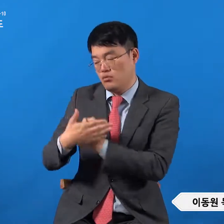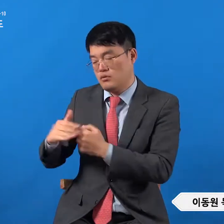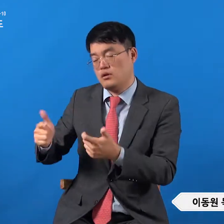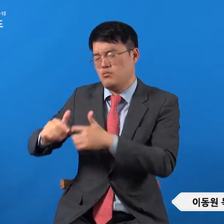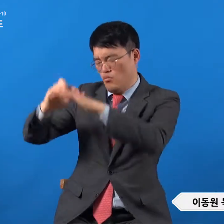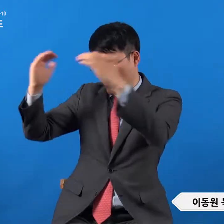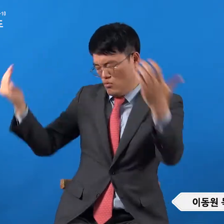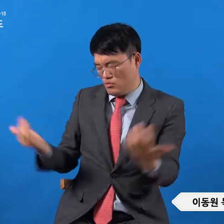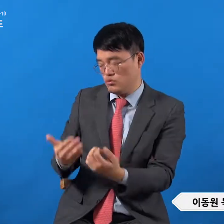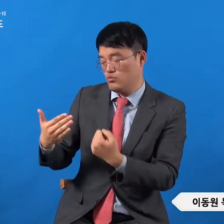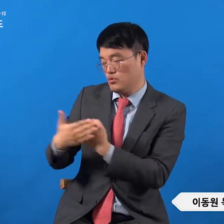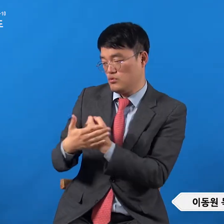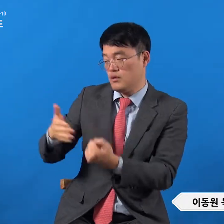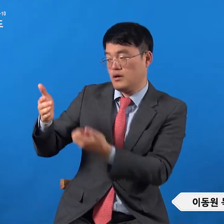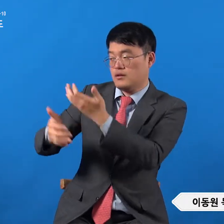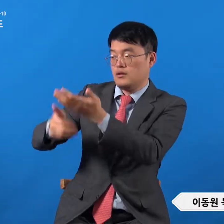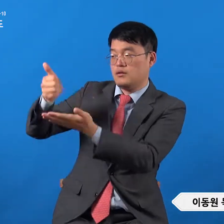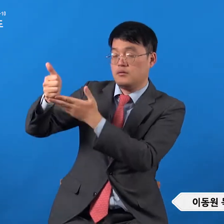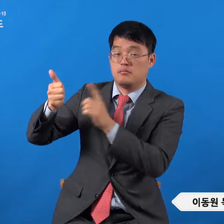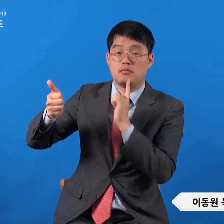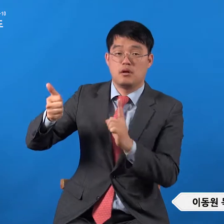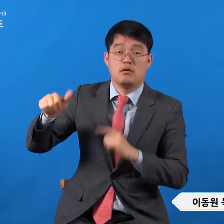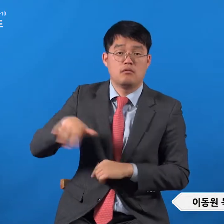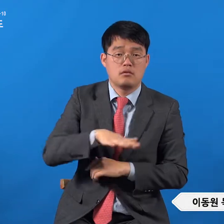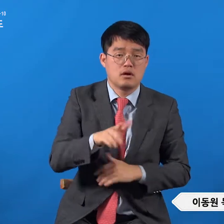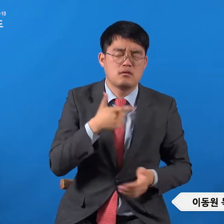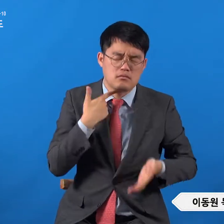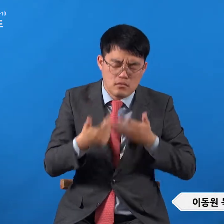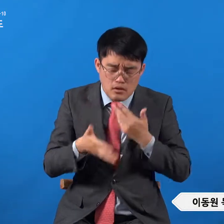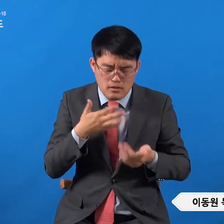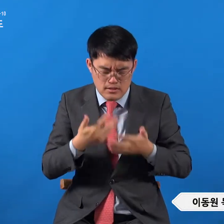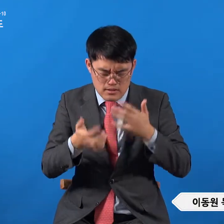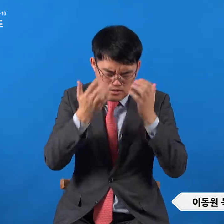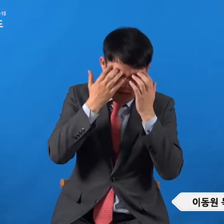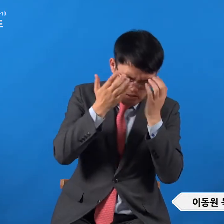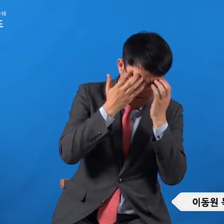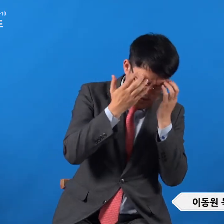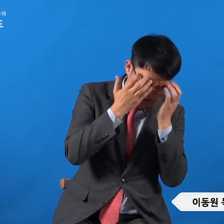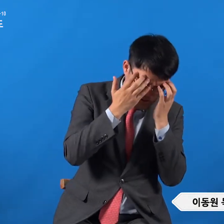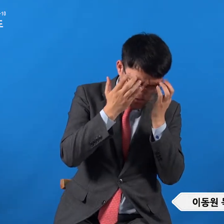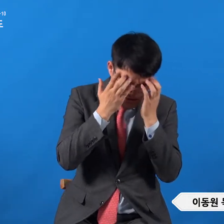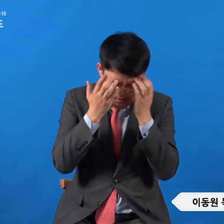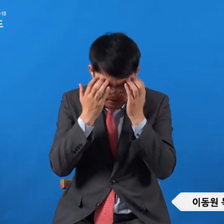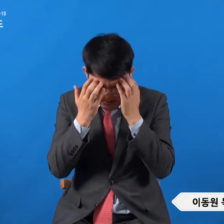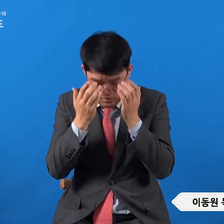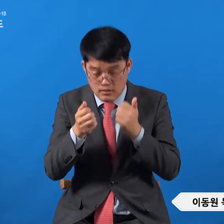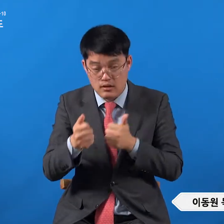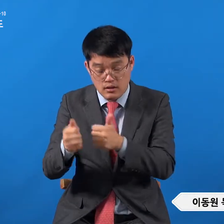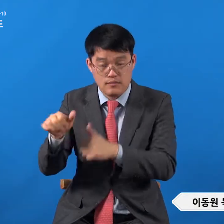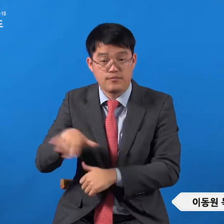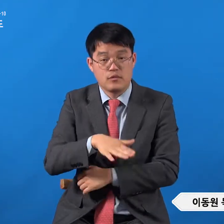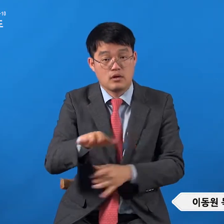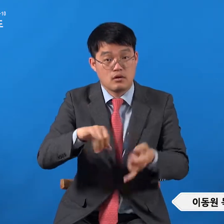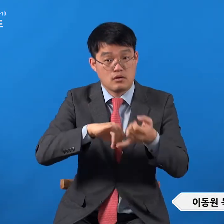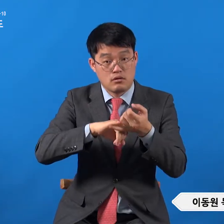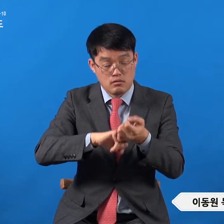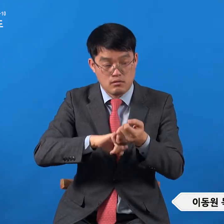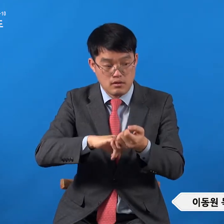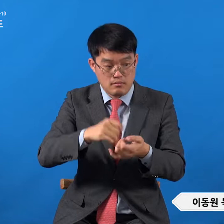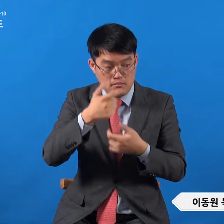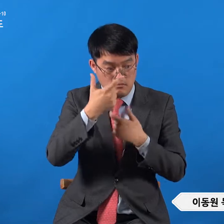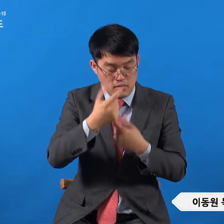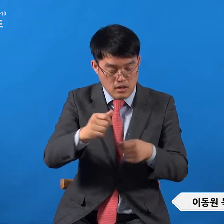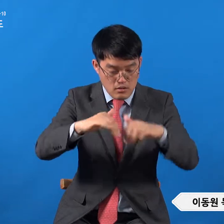위로. 우리가 경험하는 환난에 따라, 우리가 통과하는 시련의 색깔에 따라 우리에게 꼭